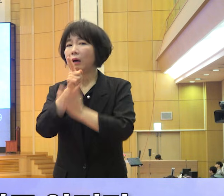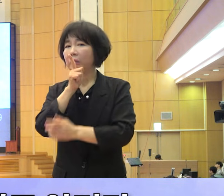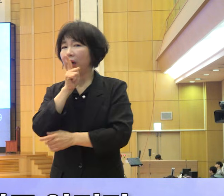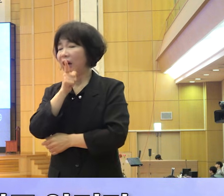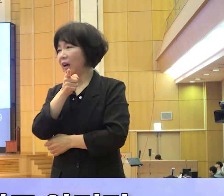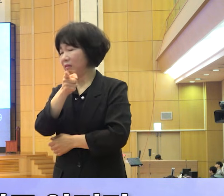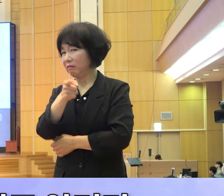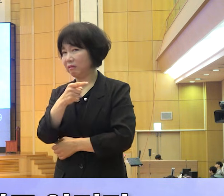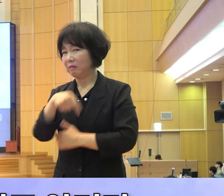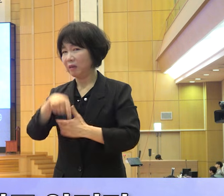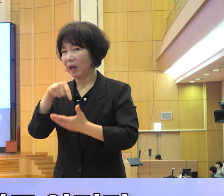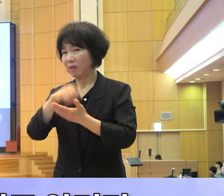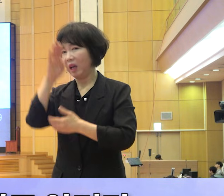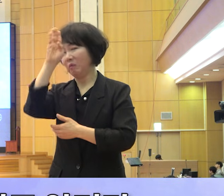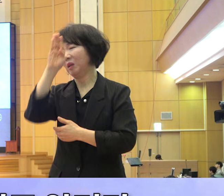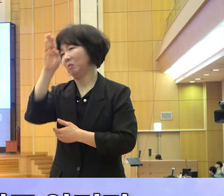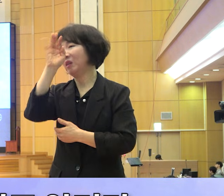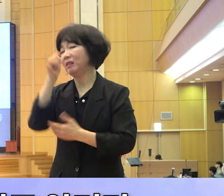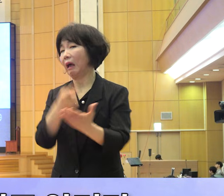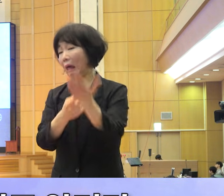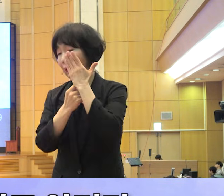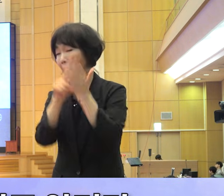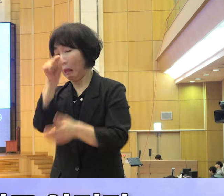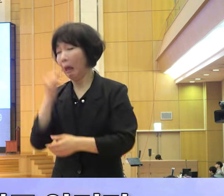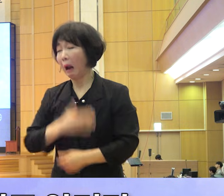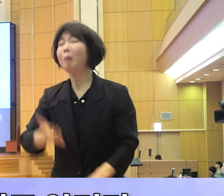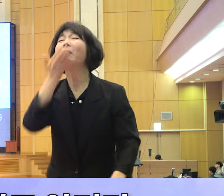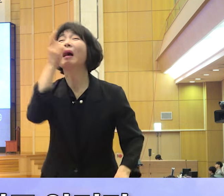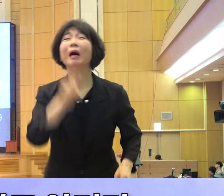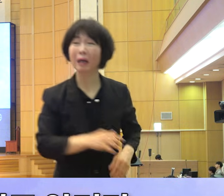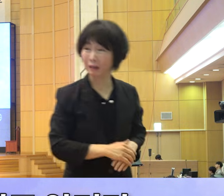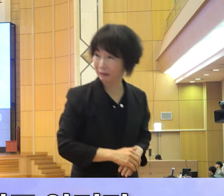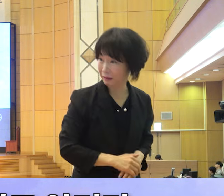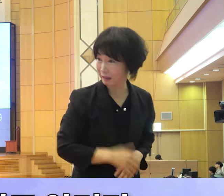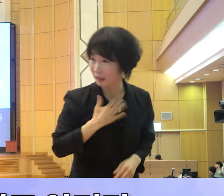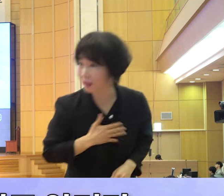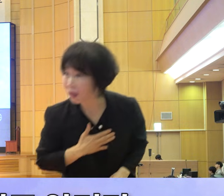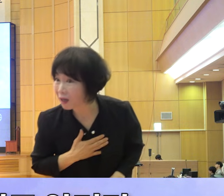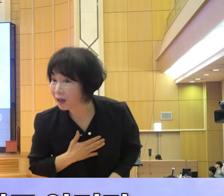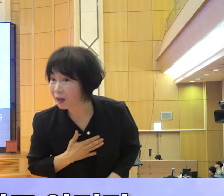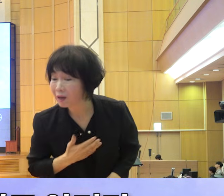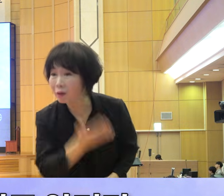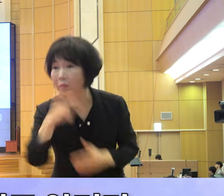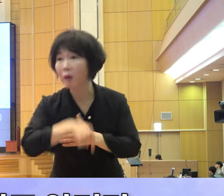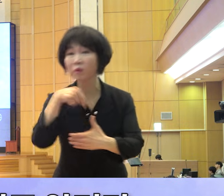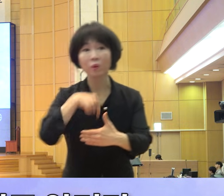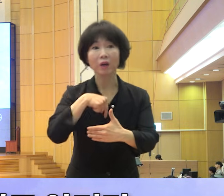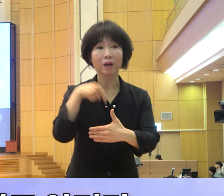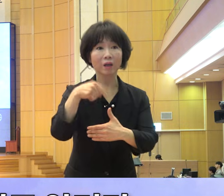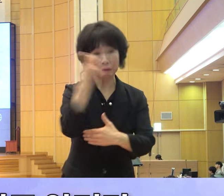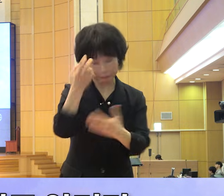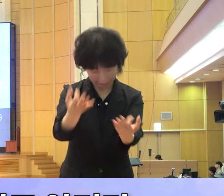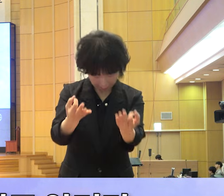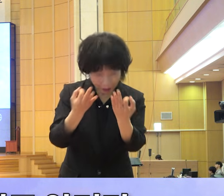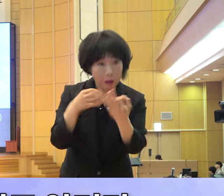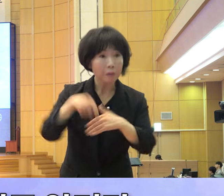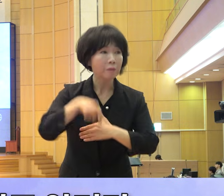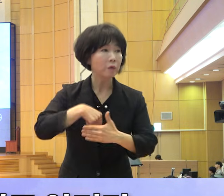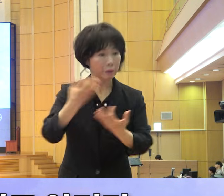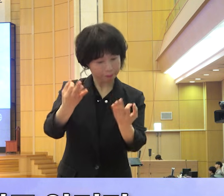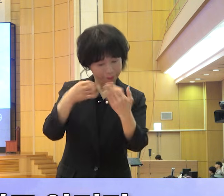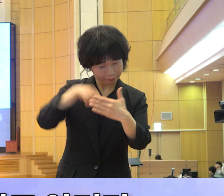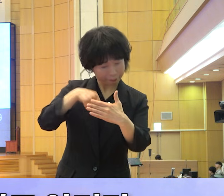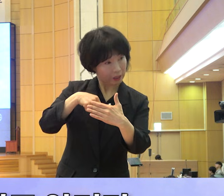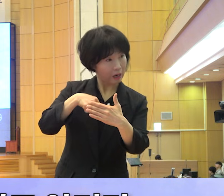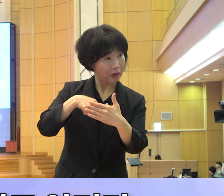것을 알려주는 거예요. 마음에 그런 것들이 생기는 것은 그리고 입으로